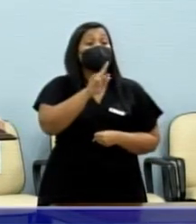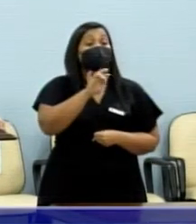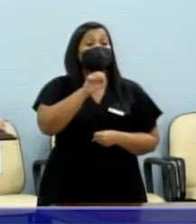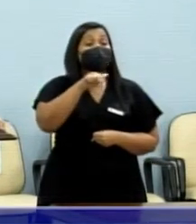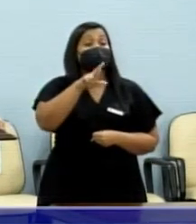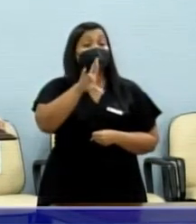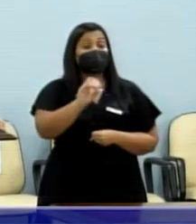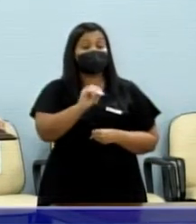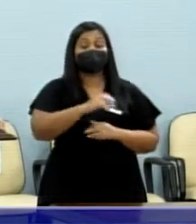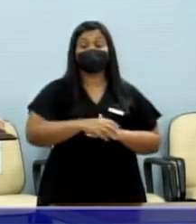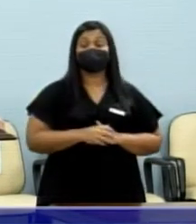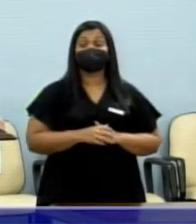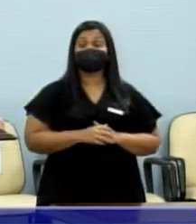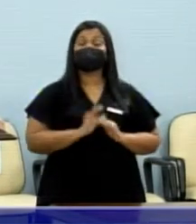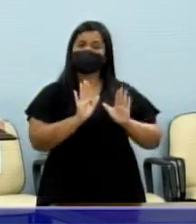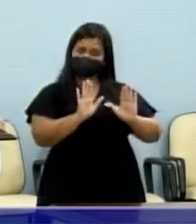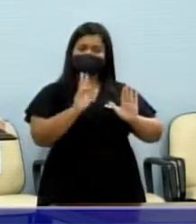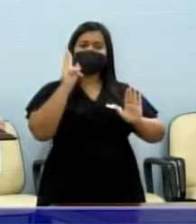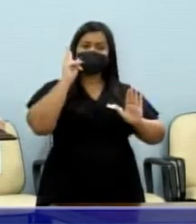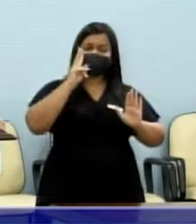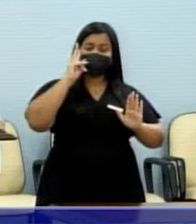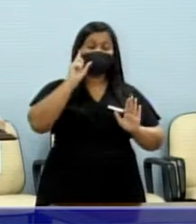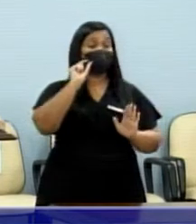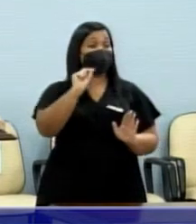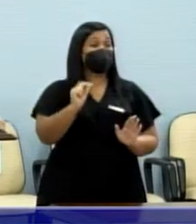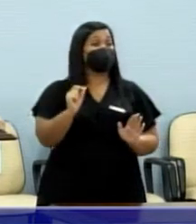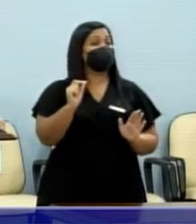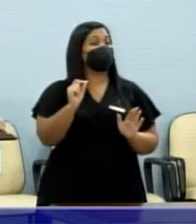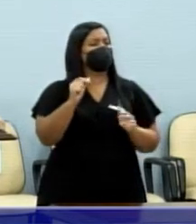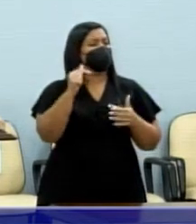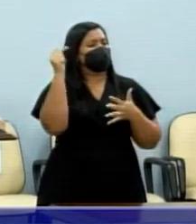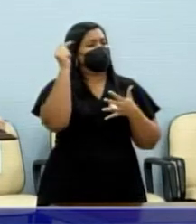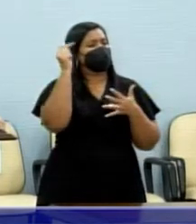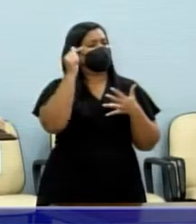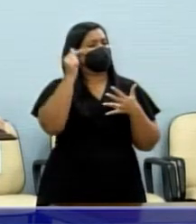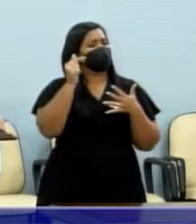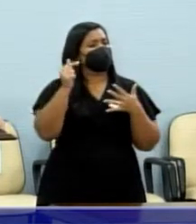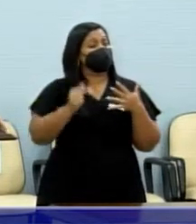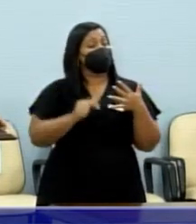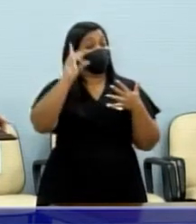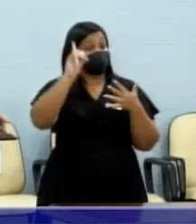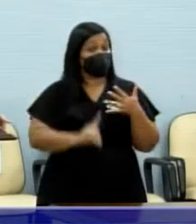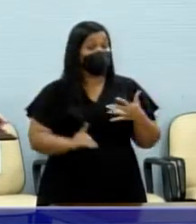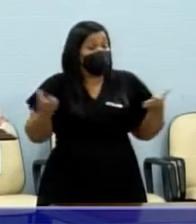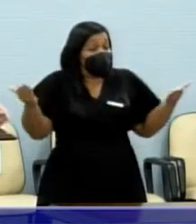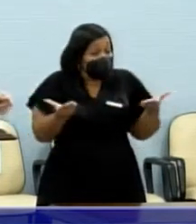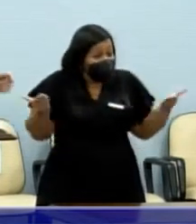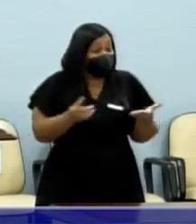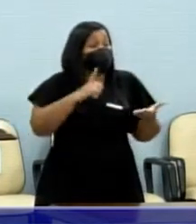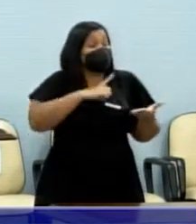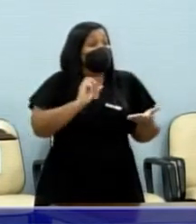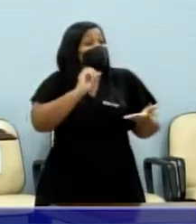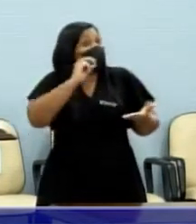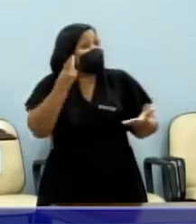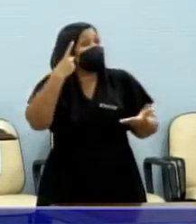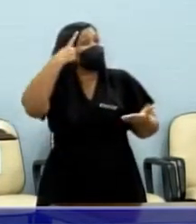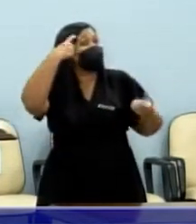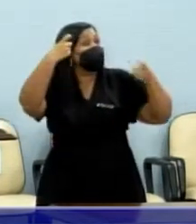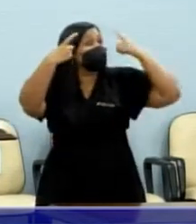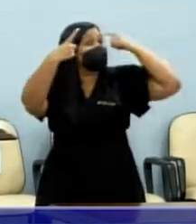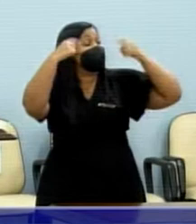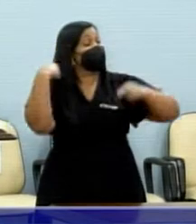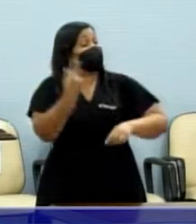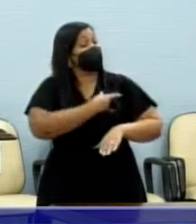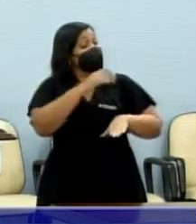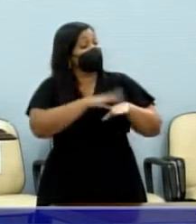literatura. Vamos lembrar que vários direitos que existem ou foram inventados por